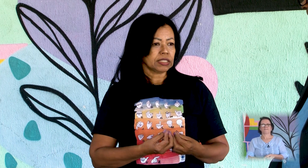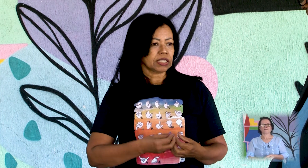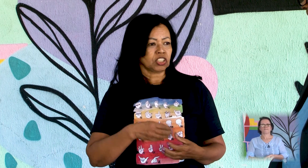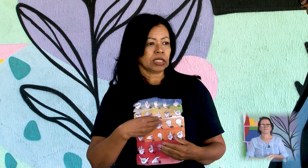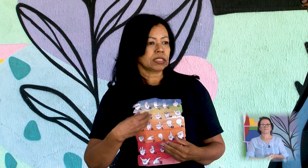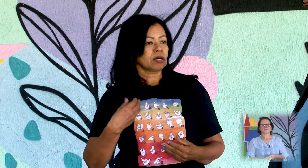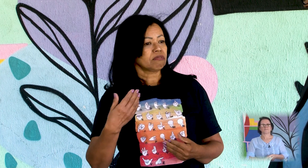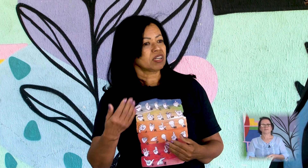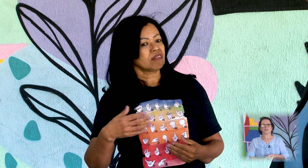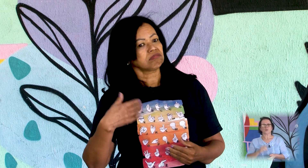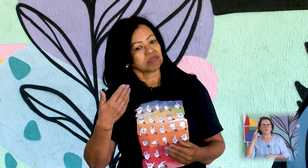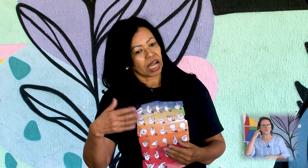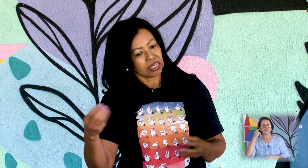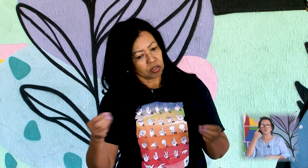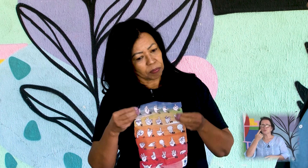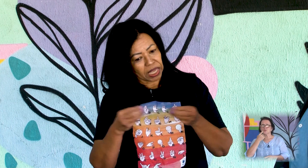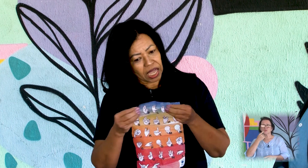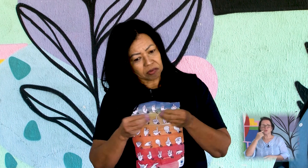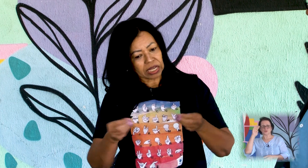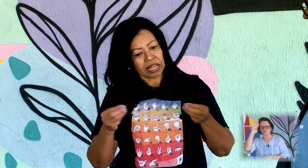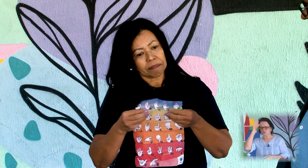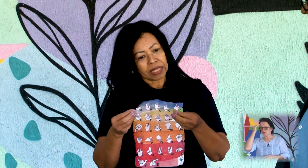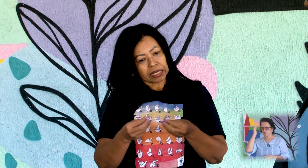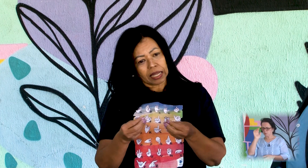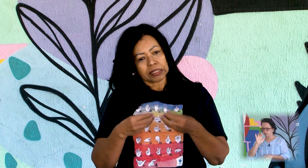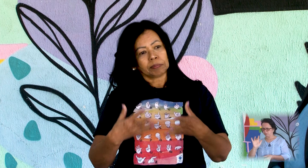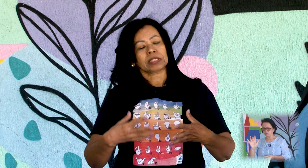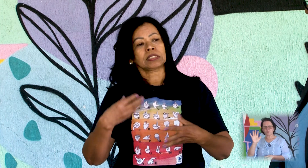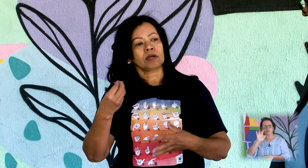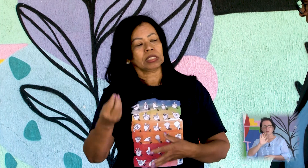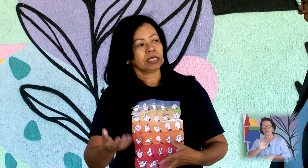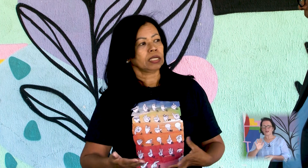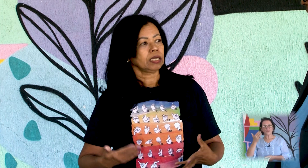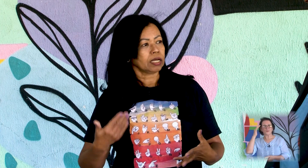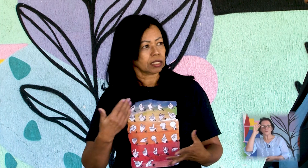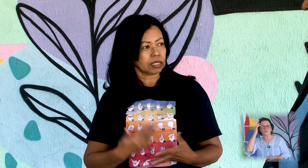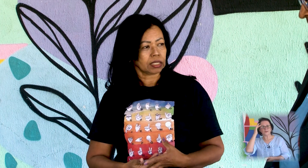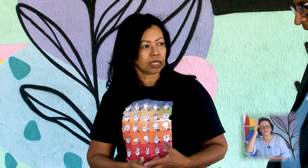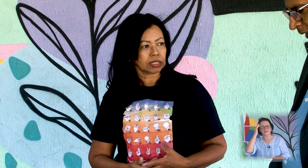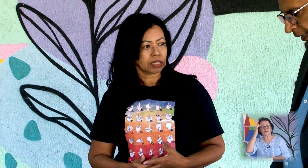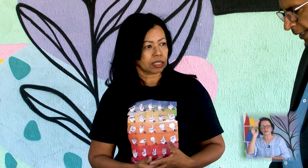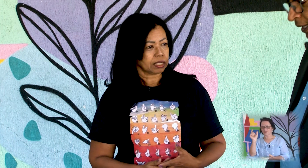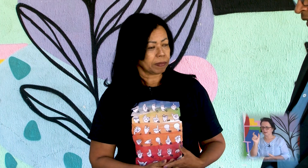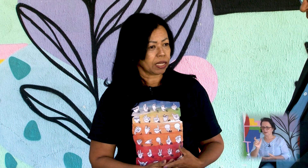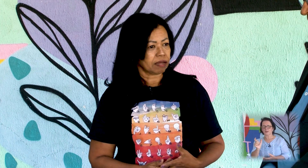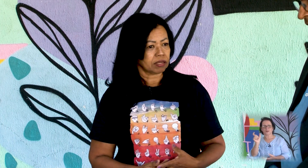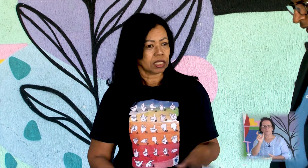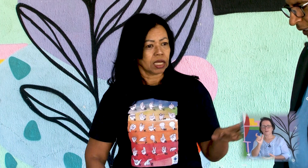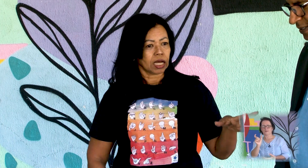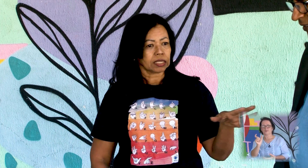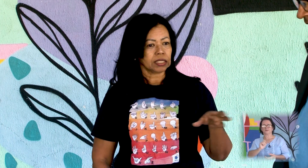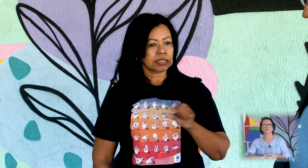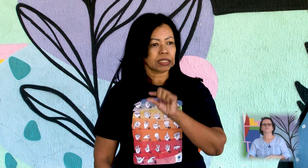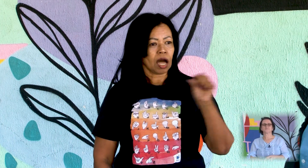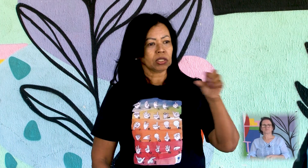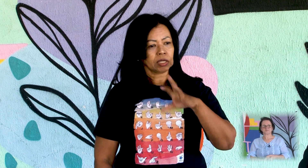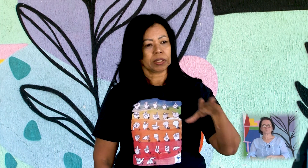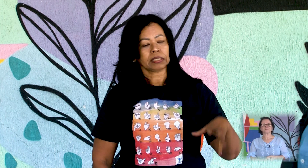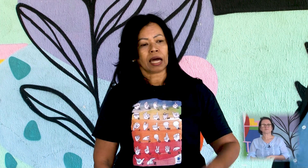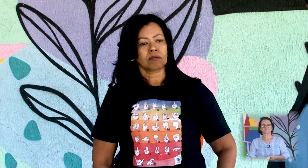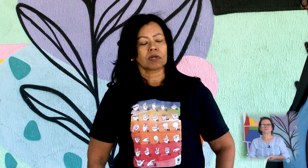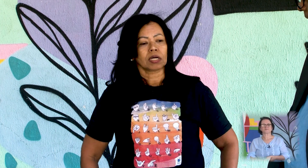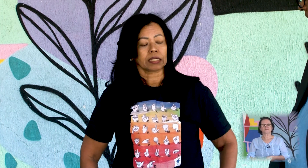eu te disse, eles não vão ali no meio daquela interpretação entender aquela palavra, Excelente. aquele